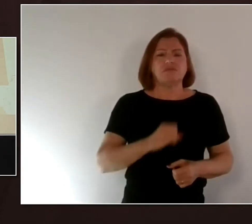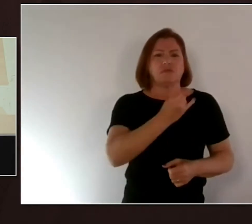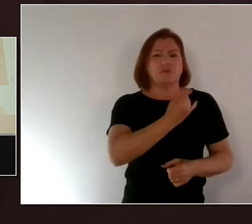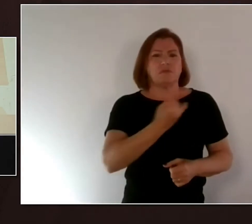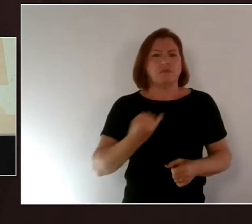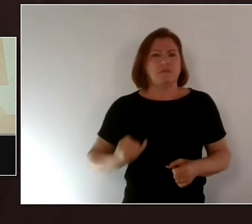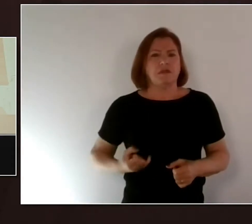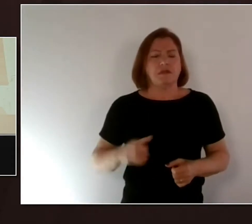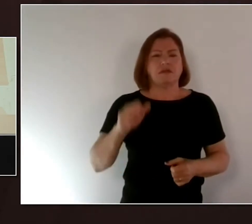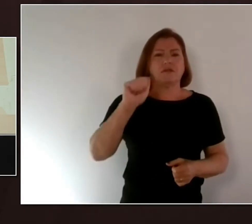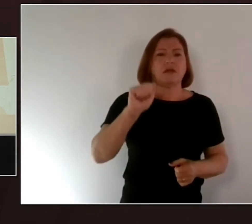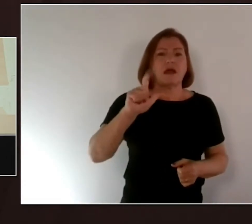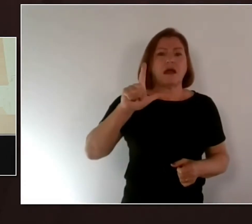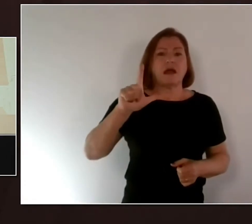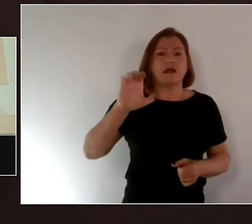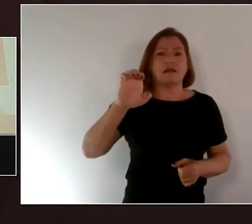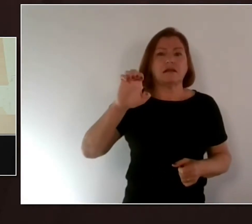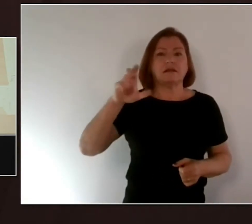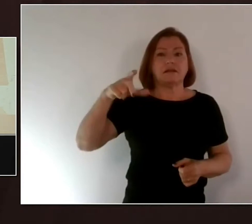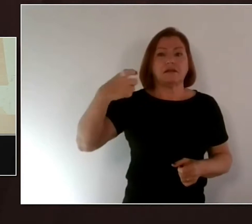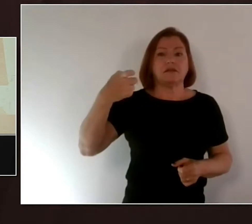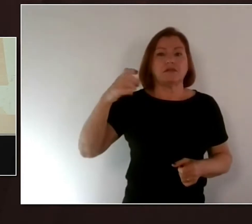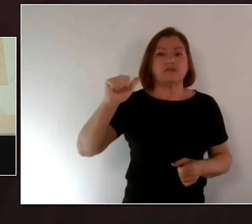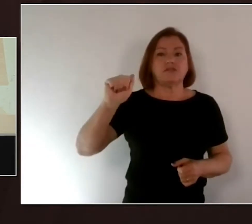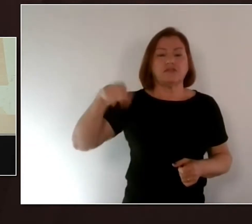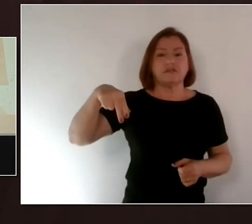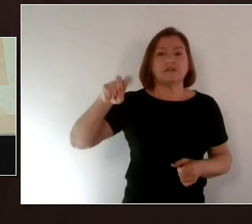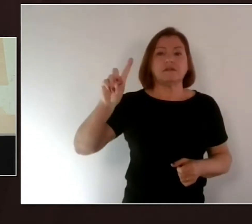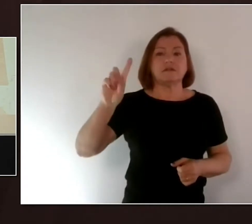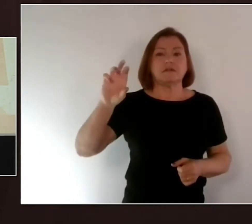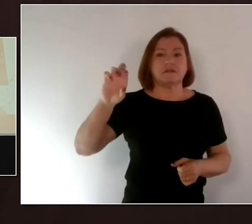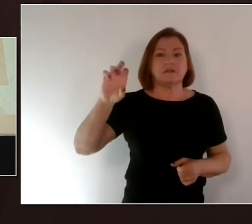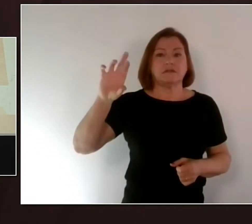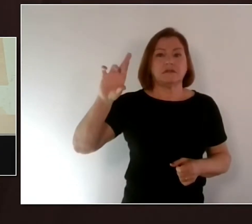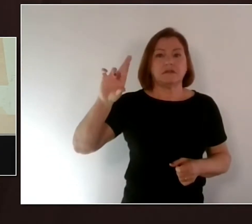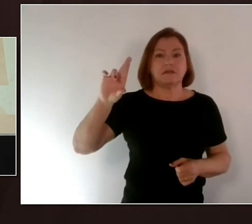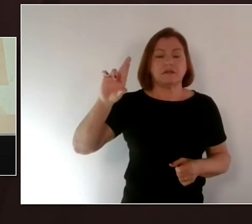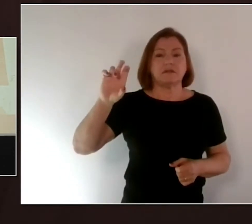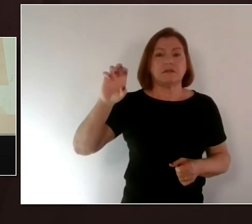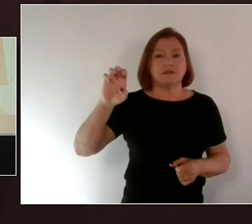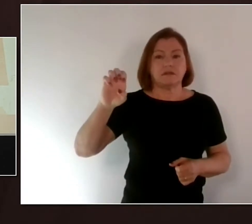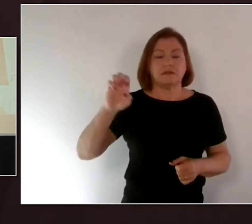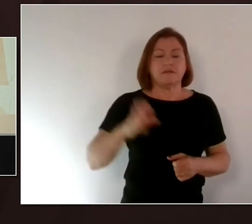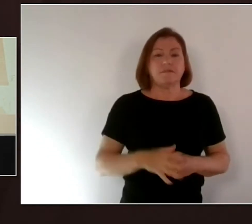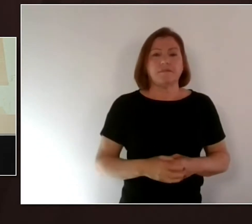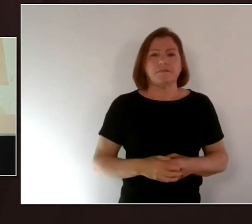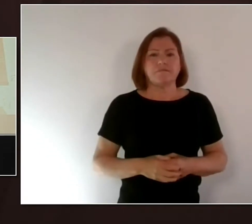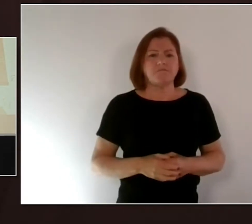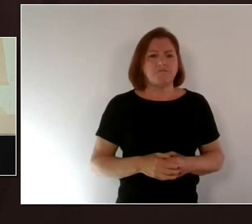então os cristãos reuniam-se, né, em diferentes lugares.